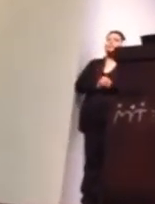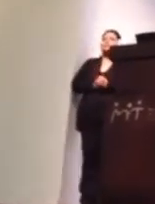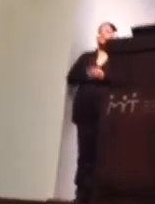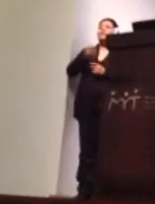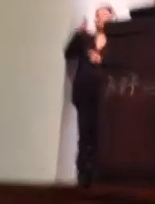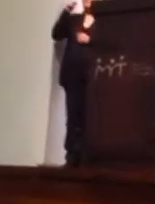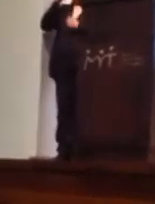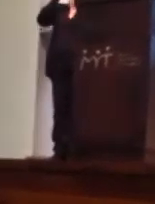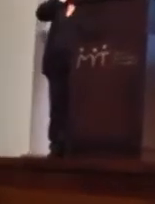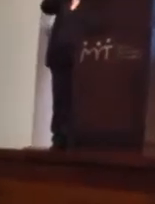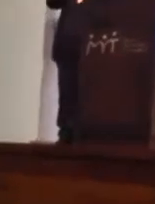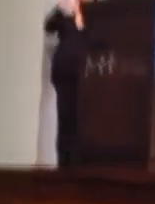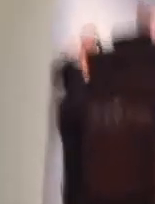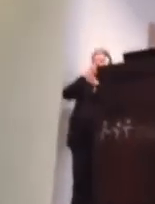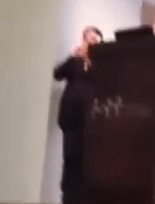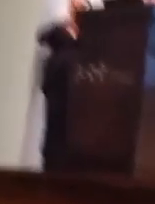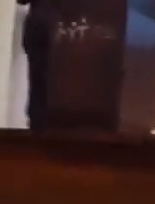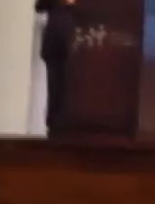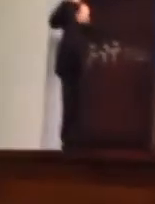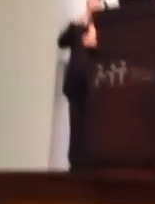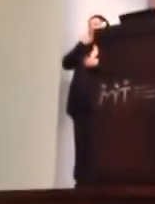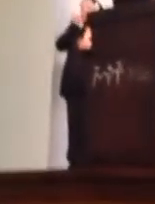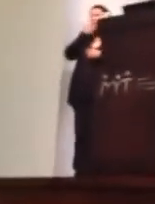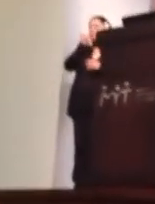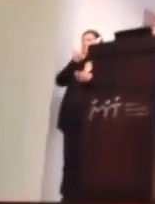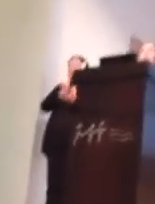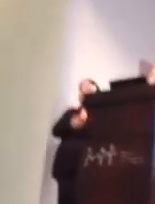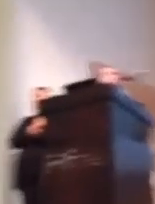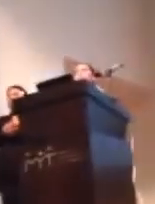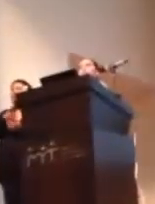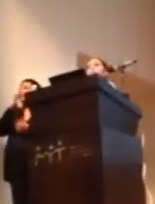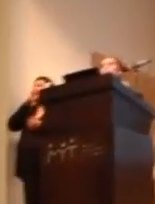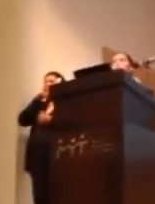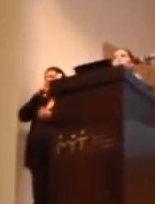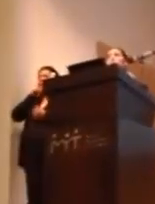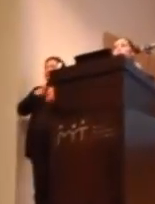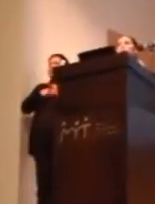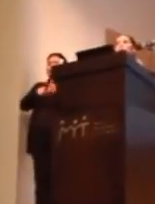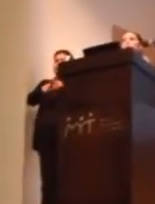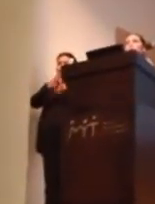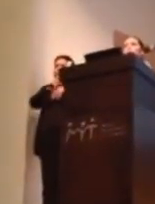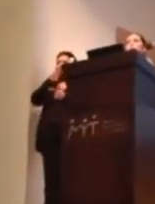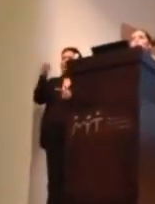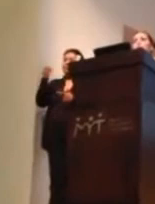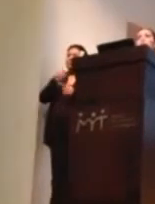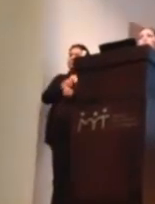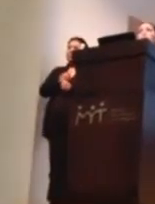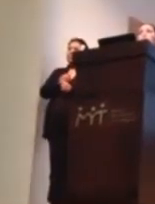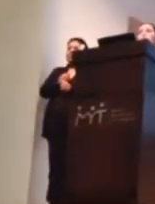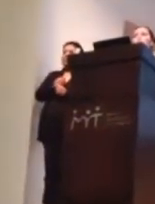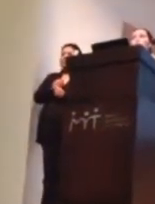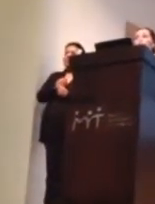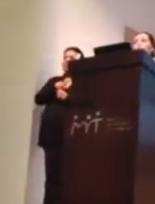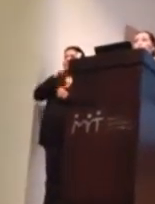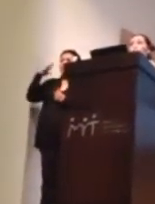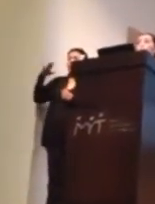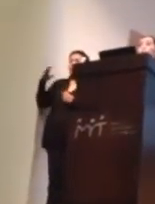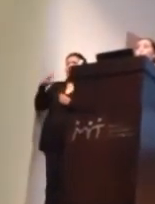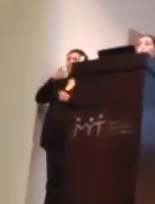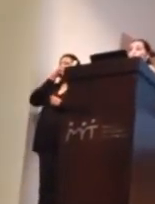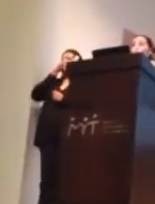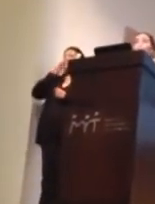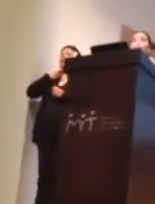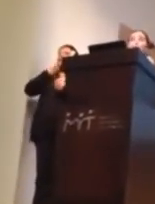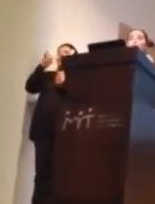No atienda los detalles, comete errores, no puede seguir diferentes órdenes. Generalmente a estos niños solo se les puede dar